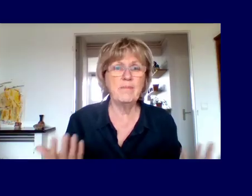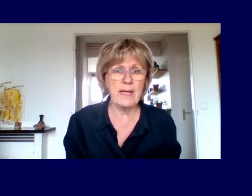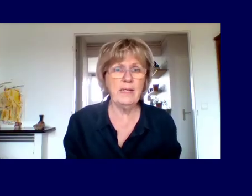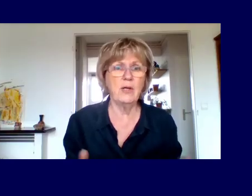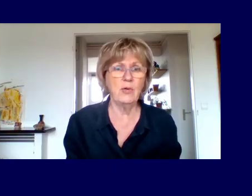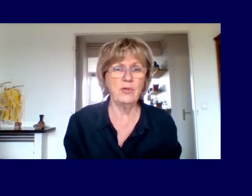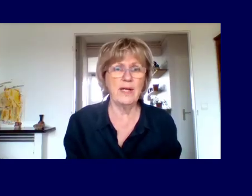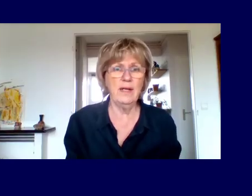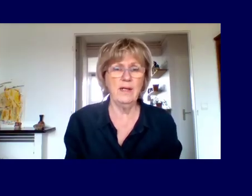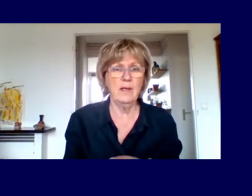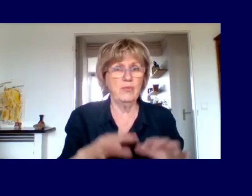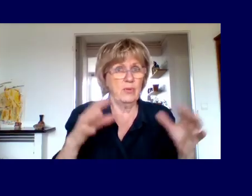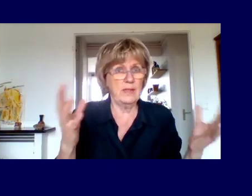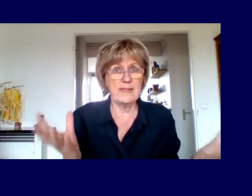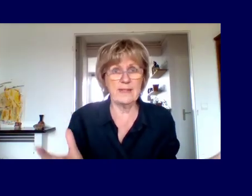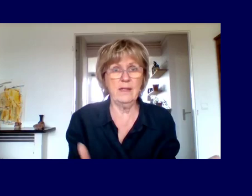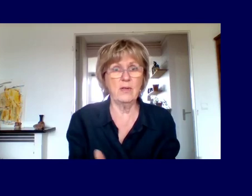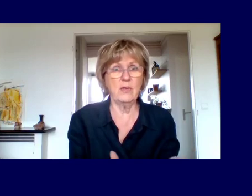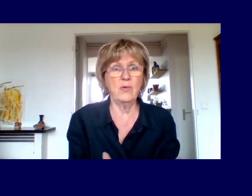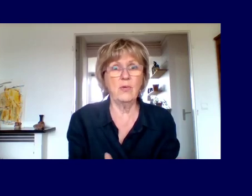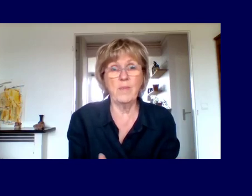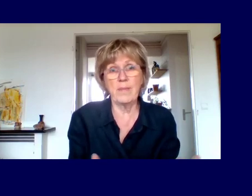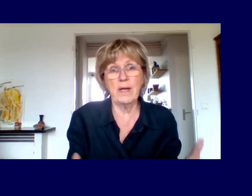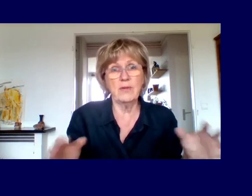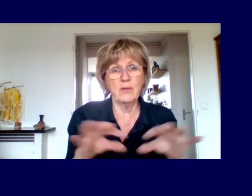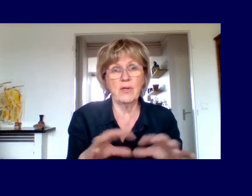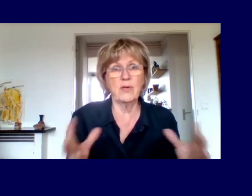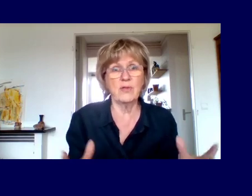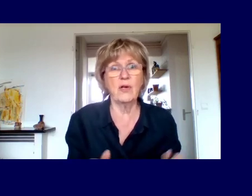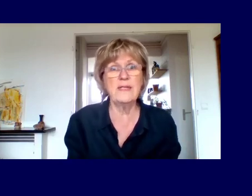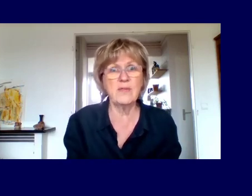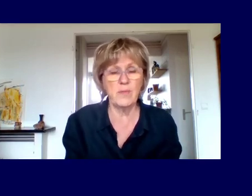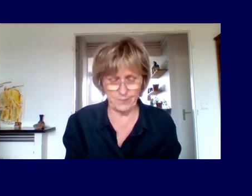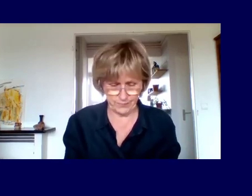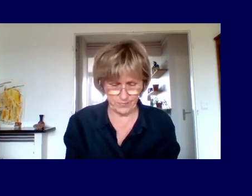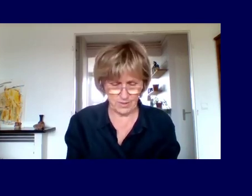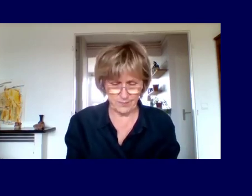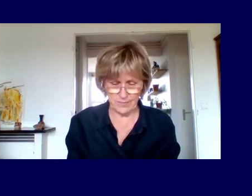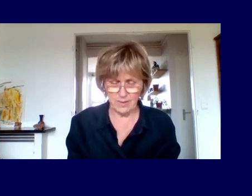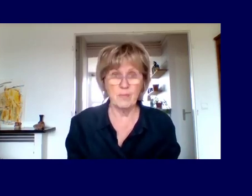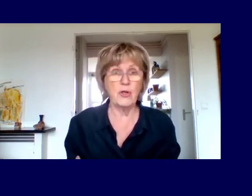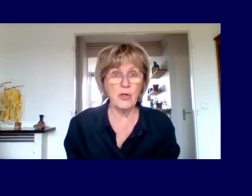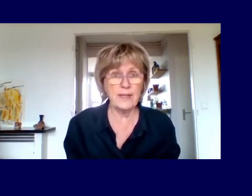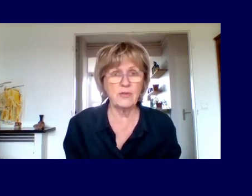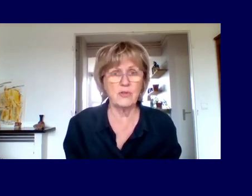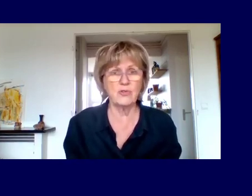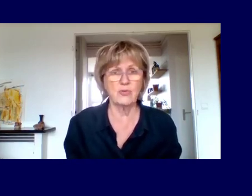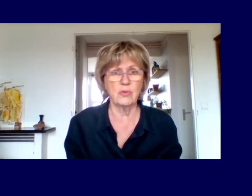paye l'hôtel pour laisser le papa dans l' isolement pendant 14 jours